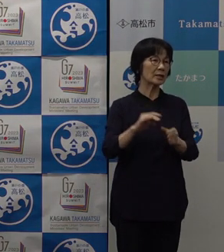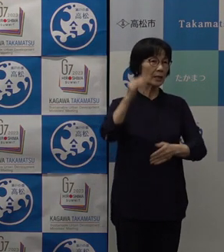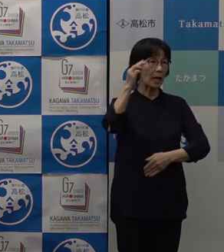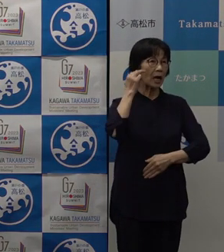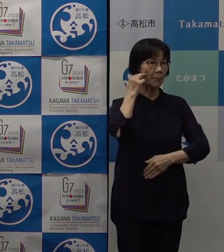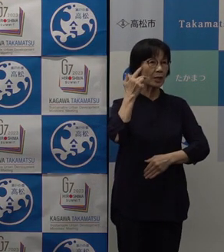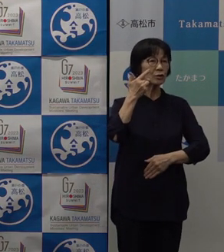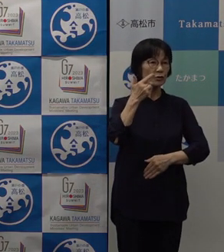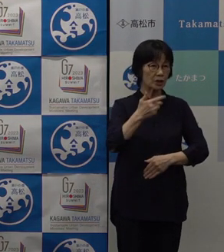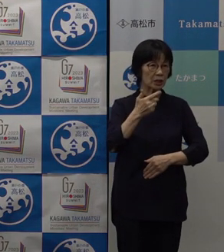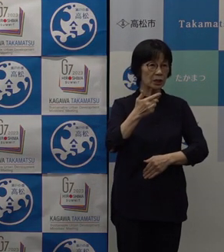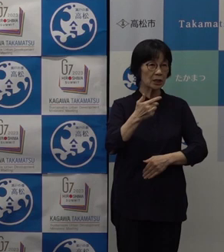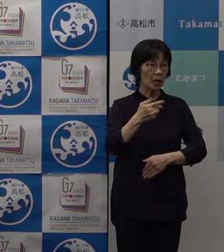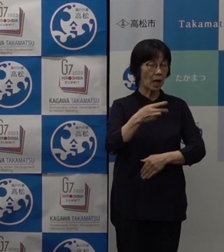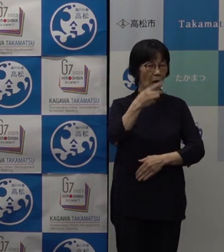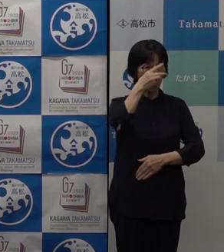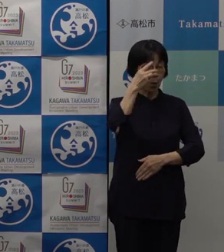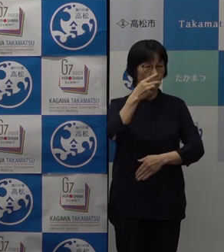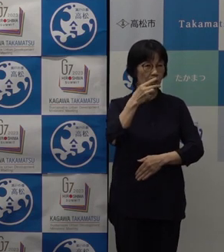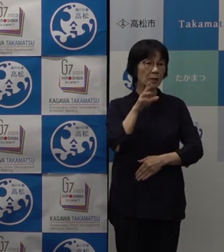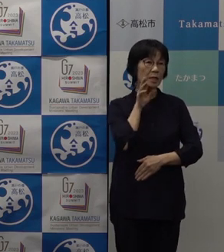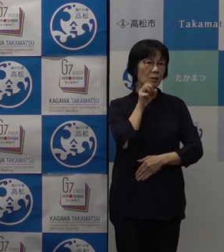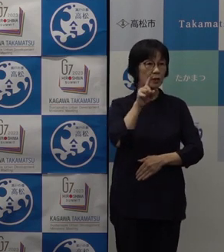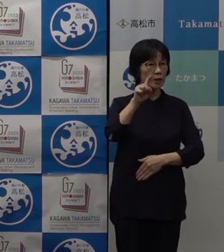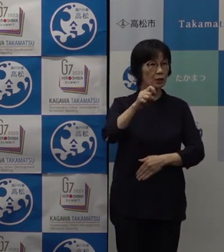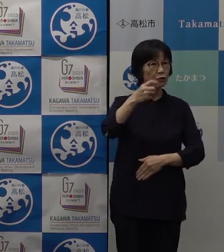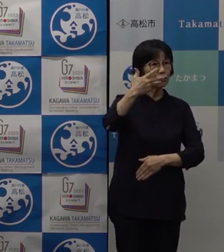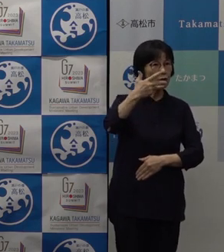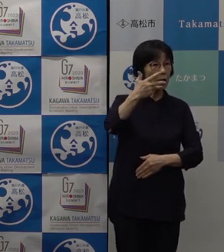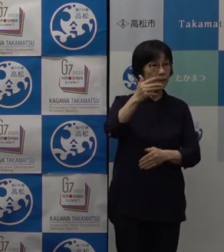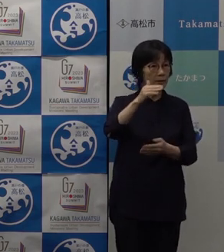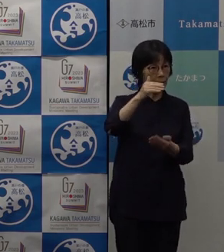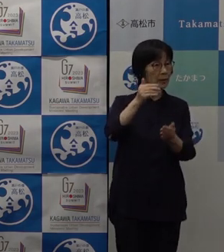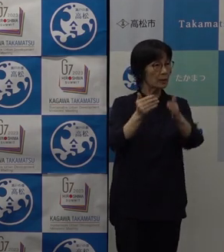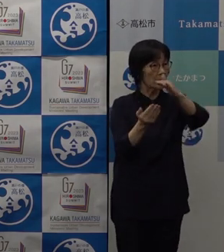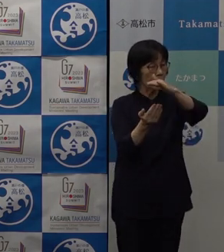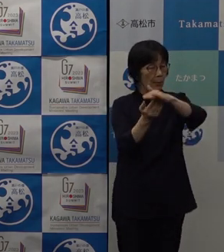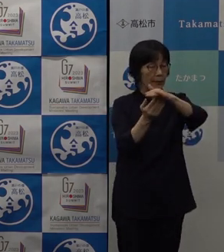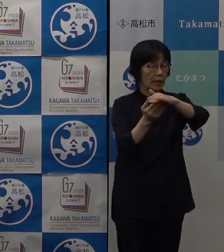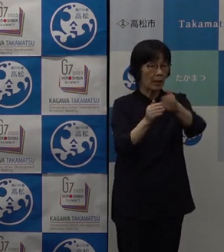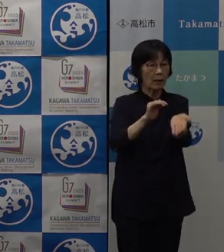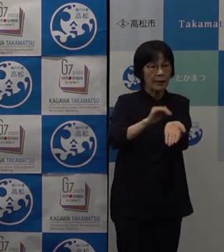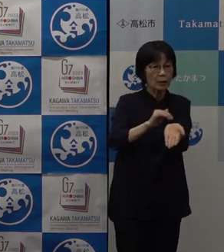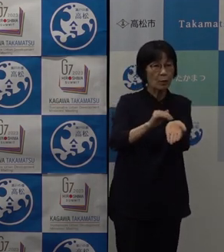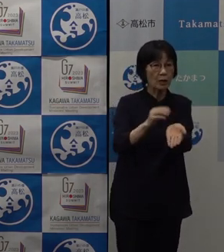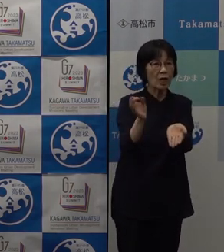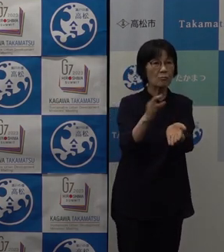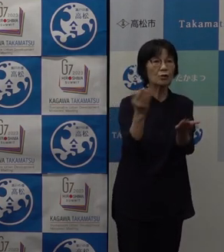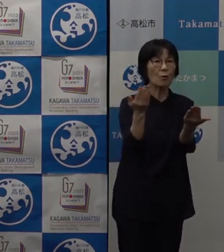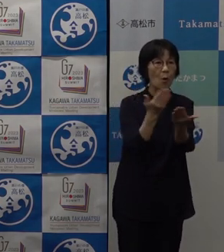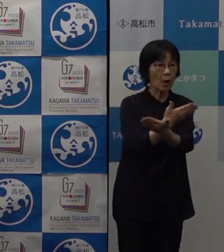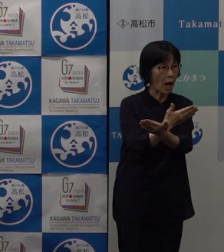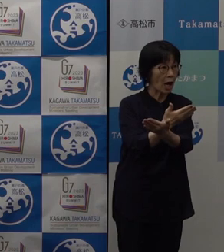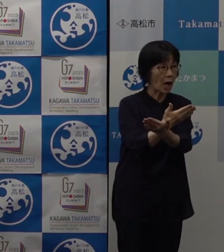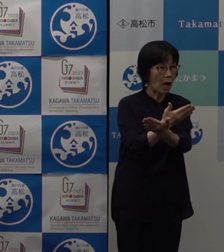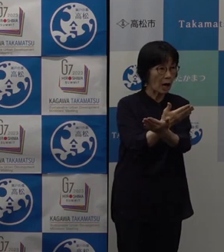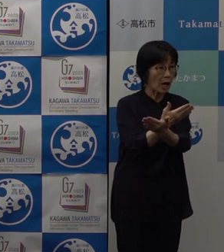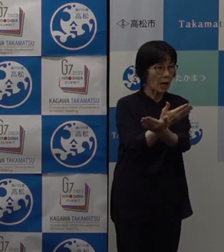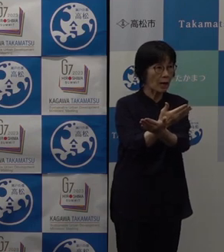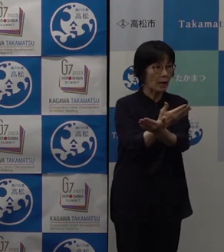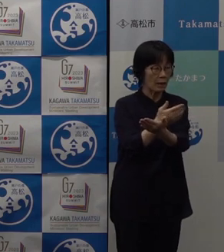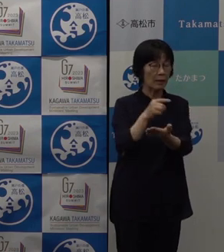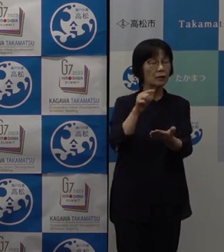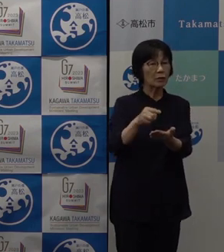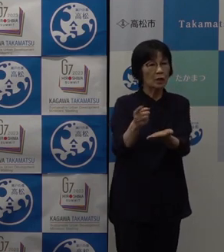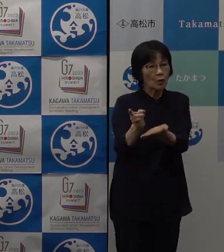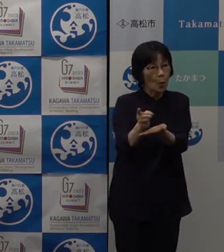償化を高校生年齢まで引き上げたということで、県内全域で、無償化年齢が高校生